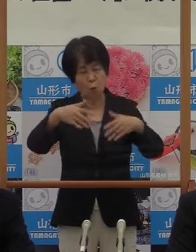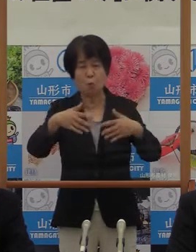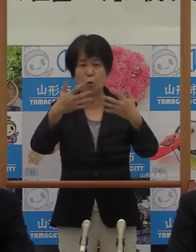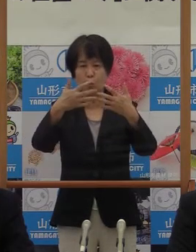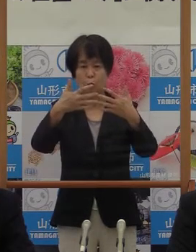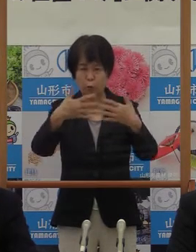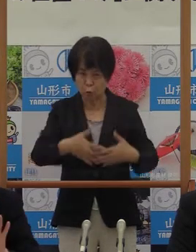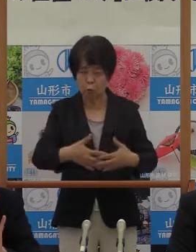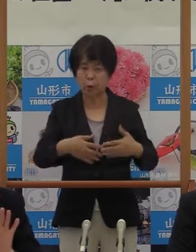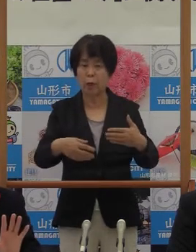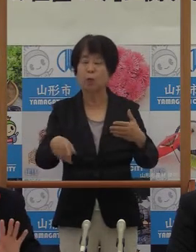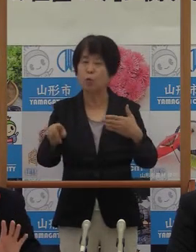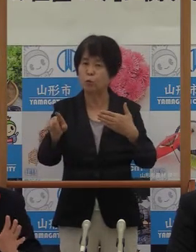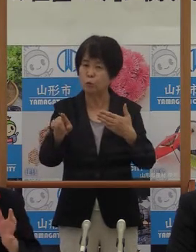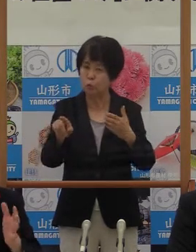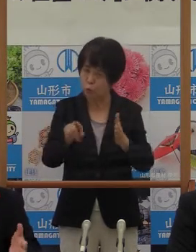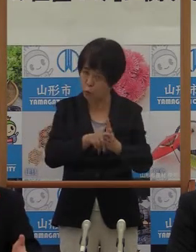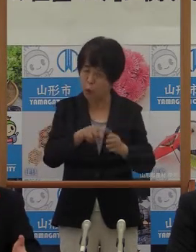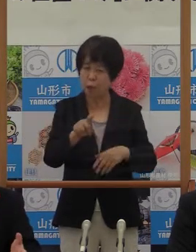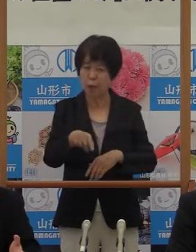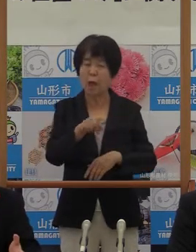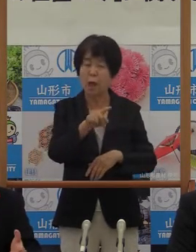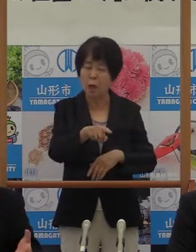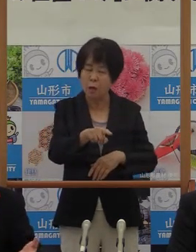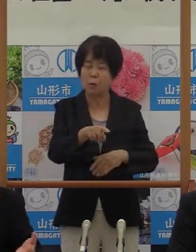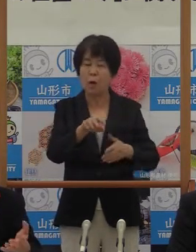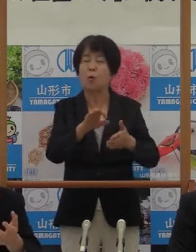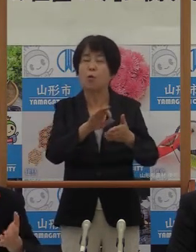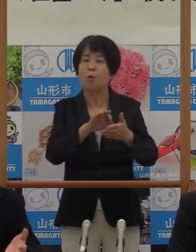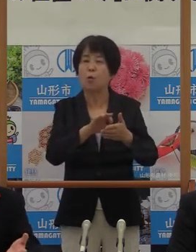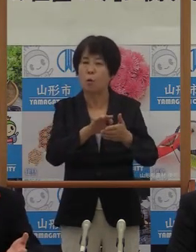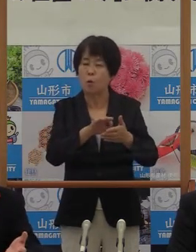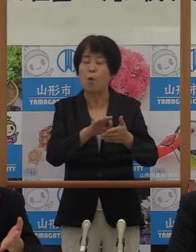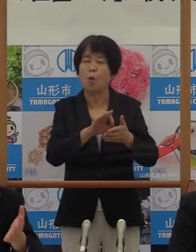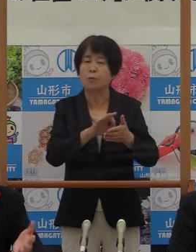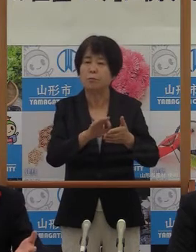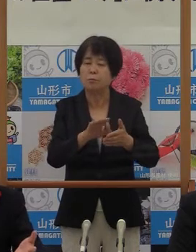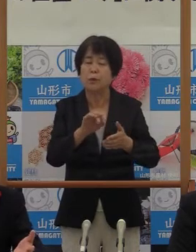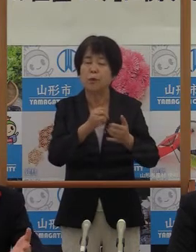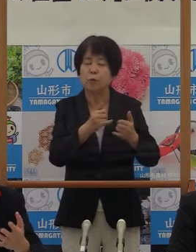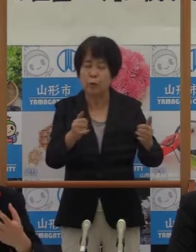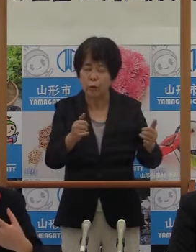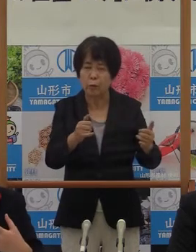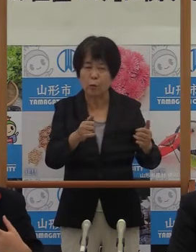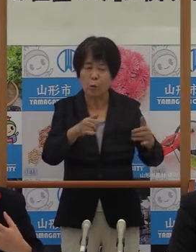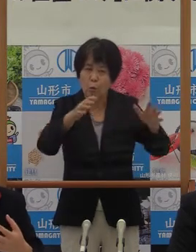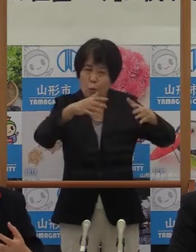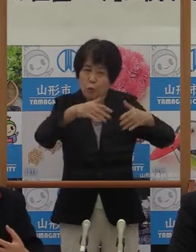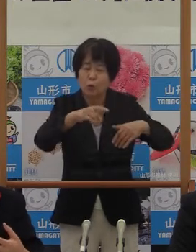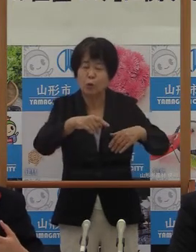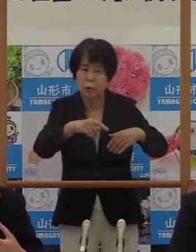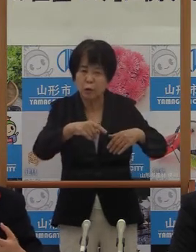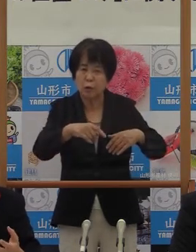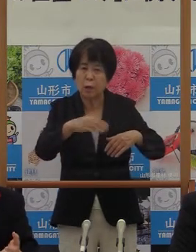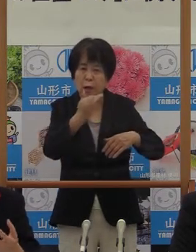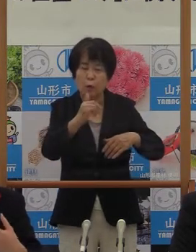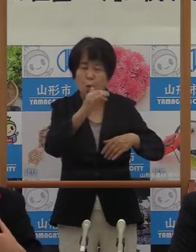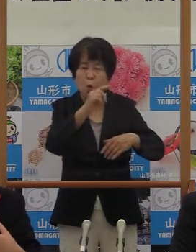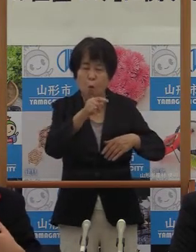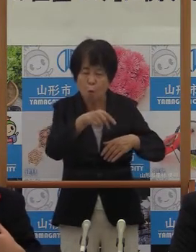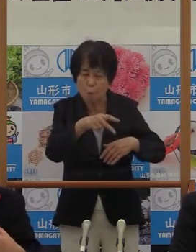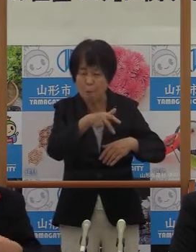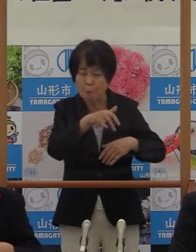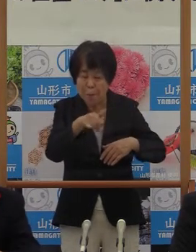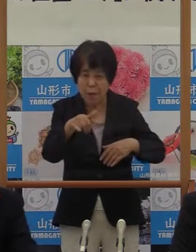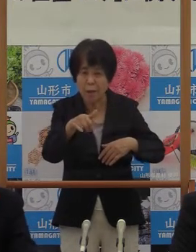けてですね、こういう条件のもとこの利活用している方を募集して、そしてまあコンペのような形で事業者の方